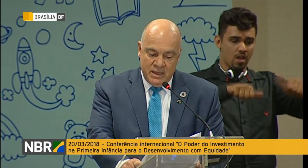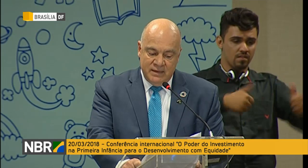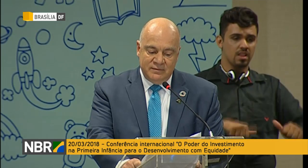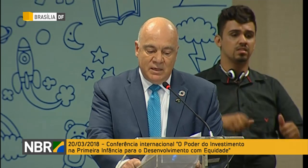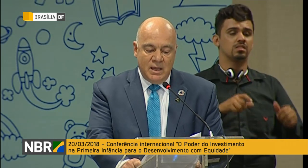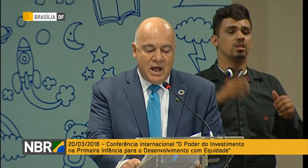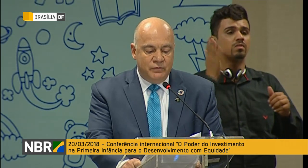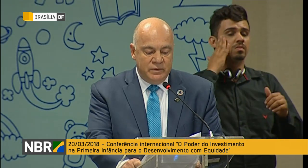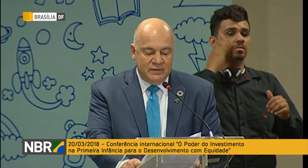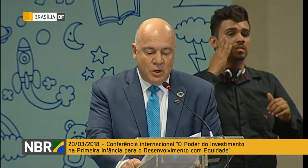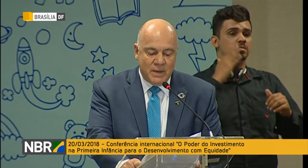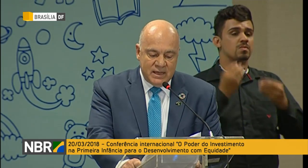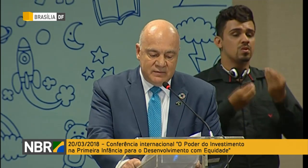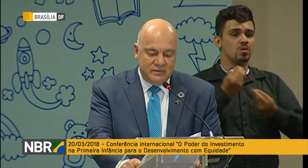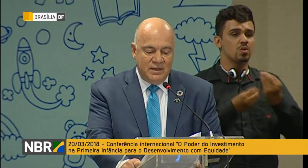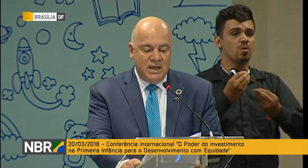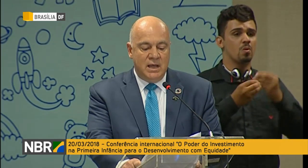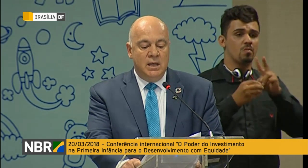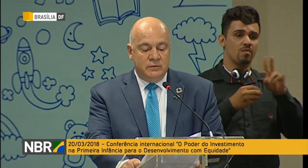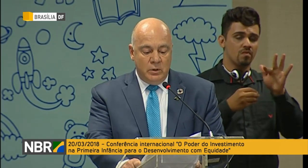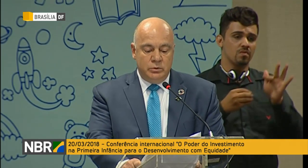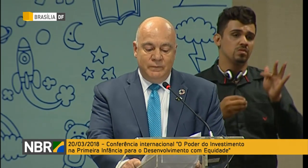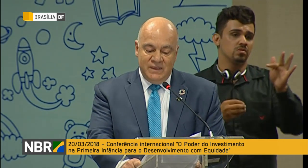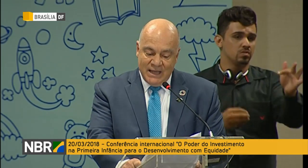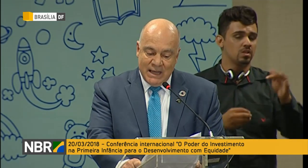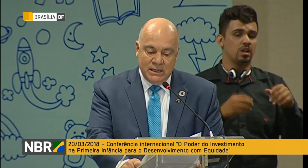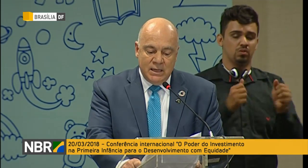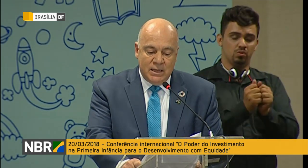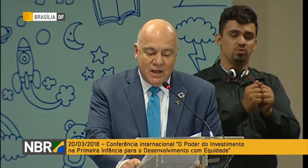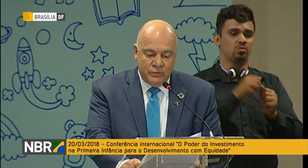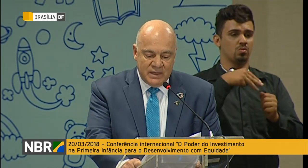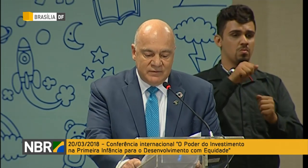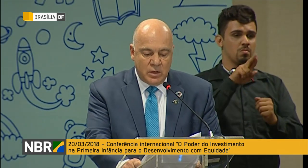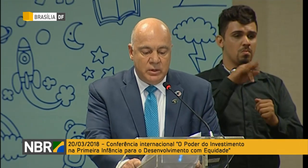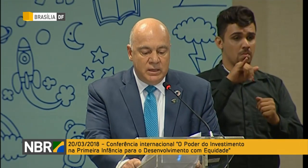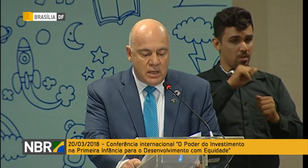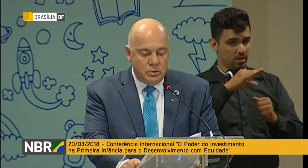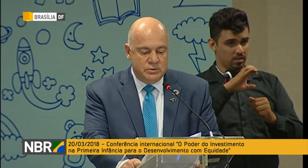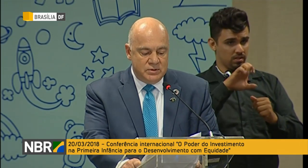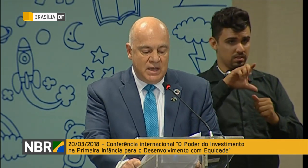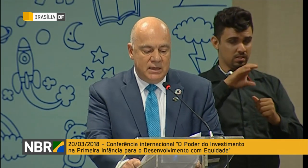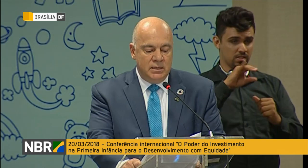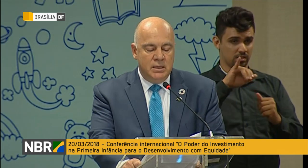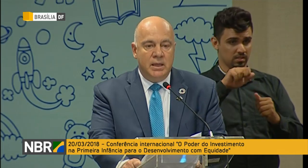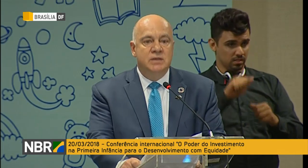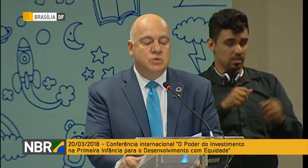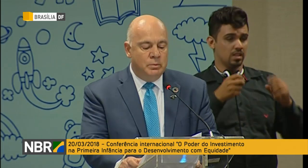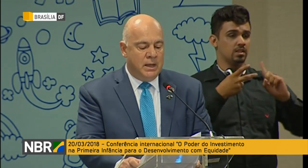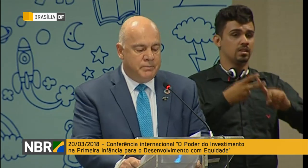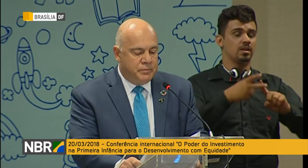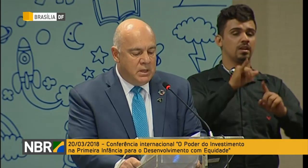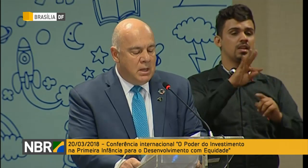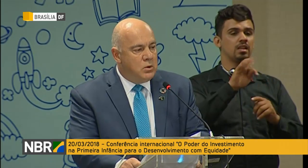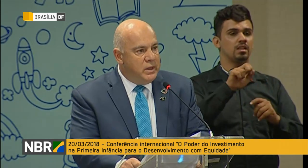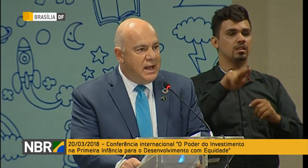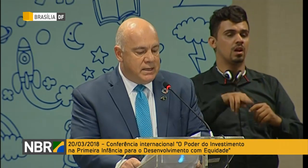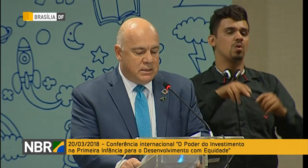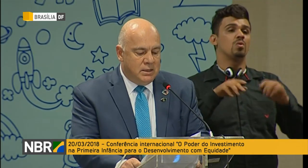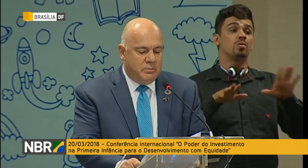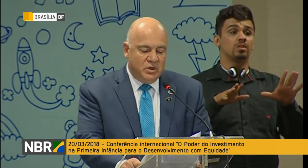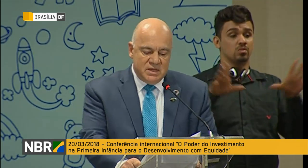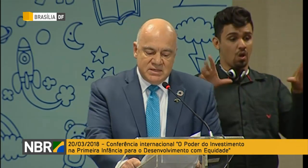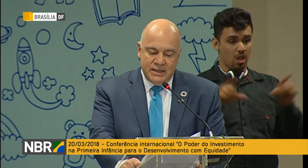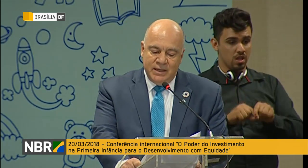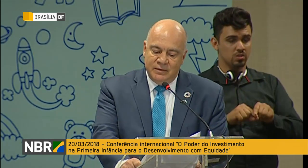o MDS, a Fundação Maria Cecília Souto Vidigal e a Fundação Itaú Social. Em suma,